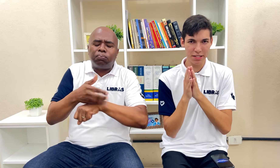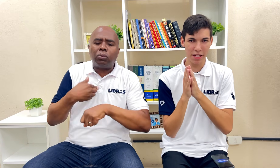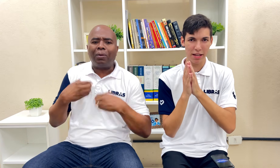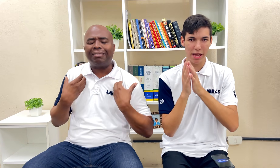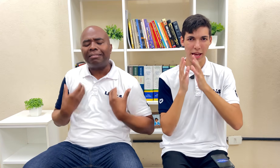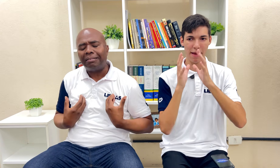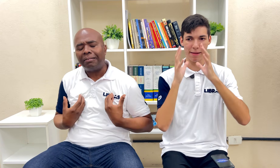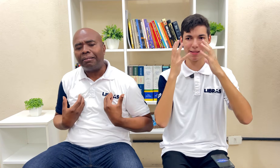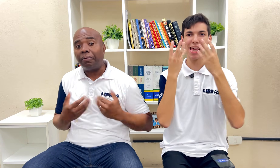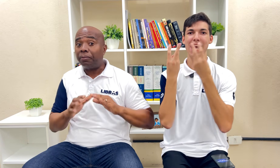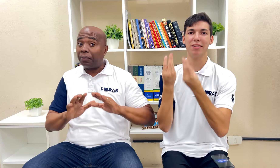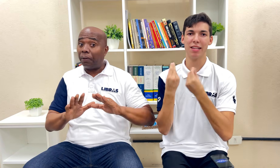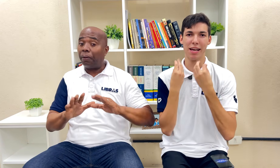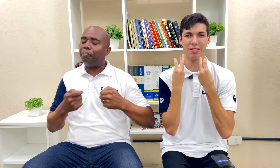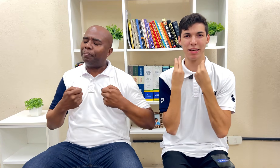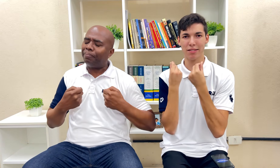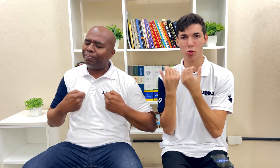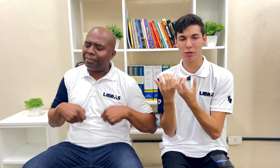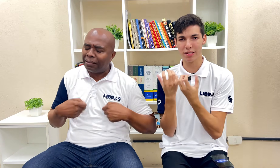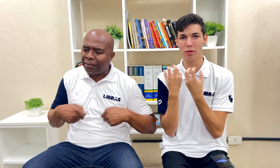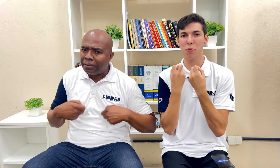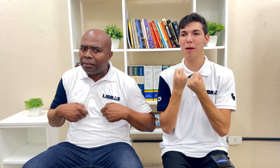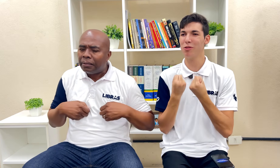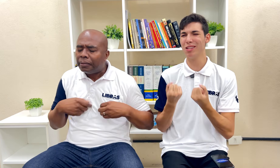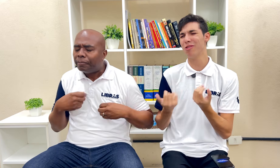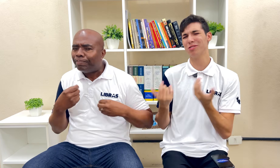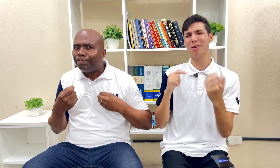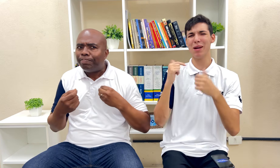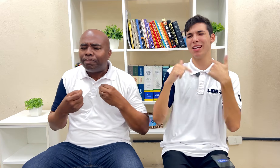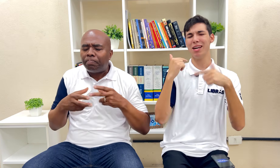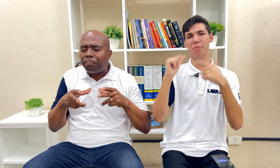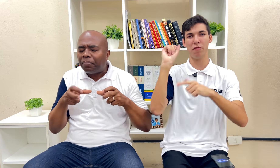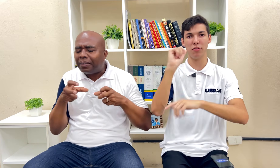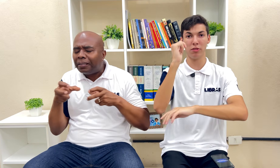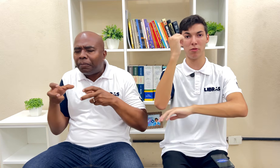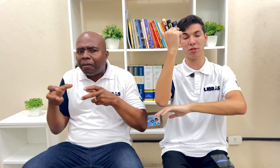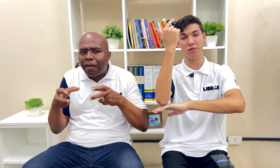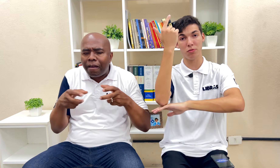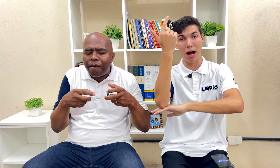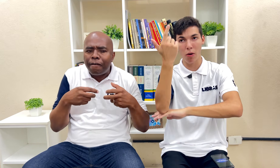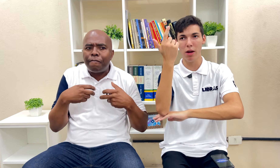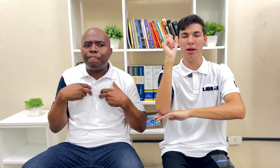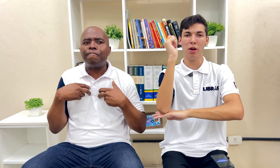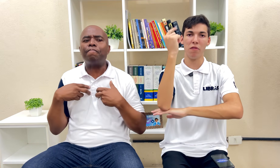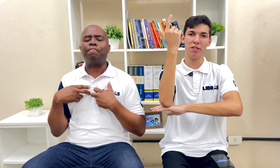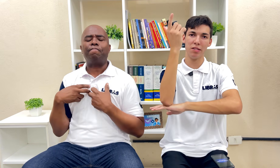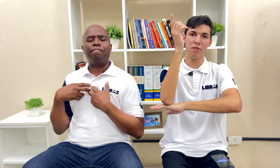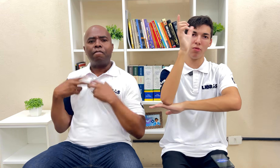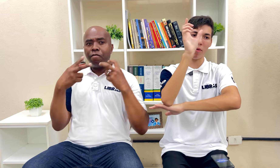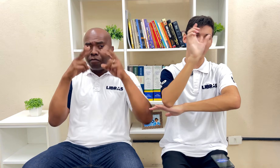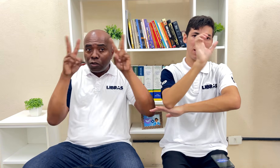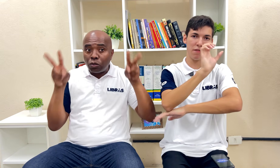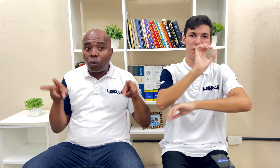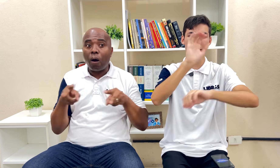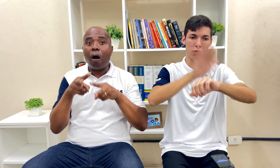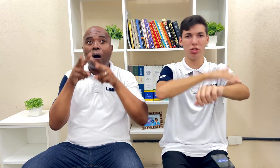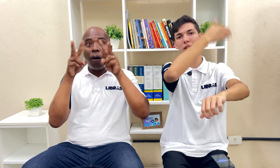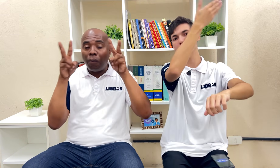precisa ter essa conotação de Pedro. Não, trabalhamos, eu fiz outra coisa, visual. Eu fiz esse visual aqui, ao invés de fazer o dia